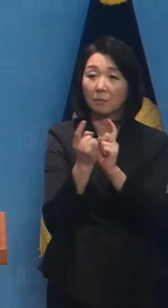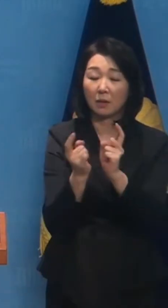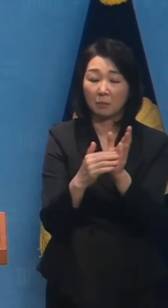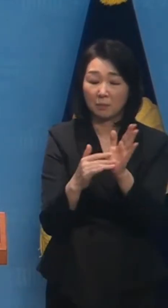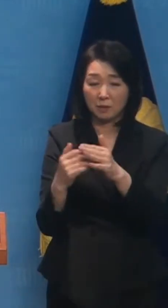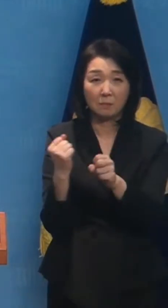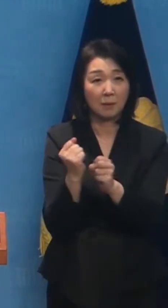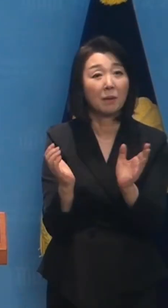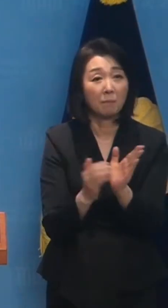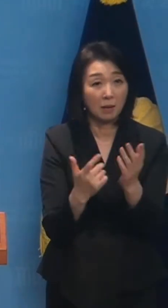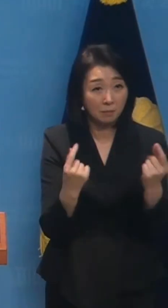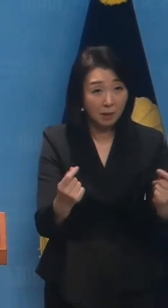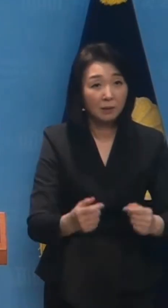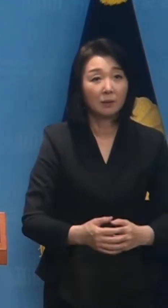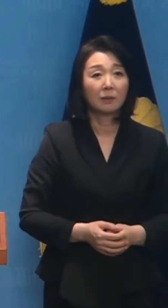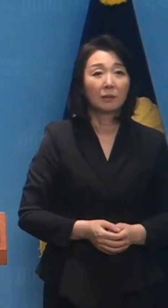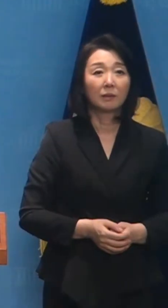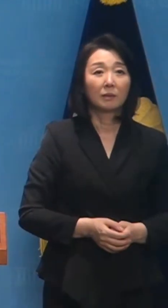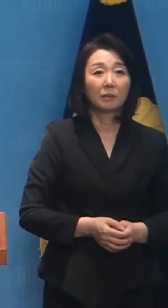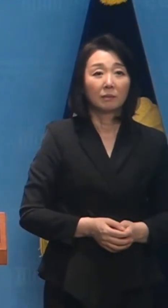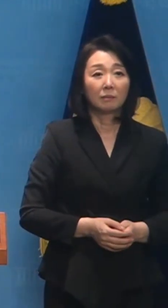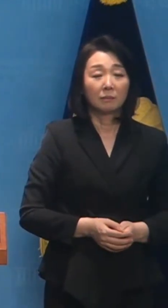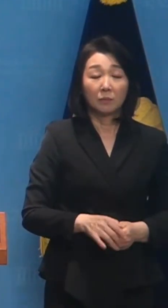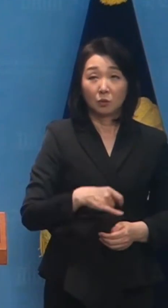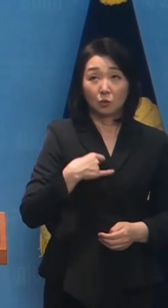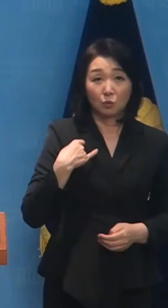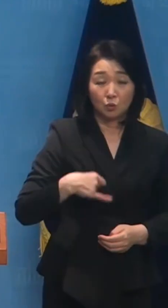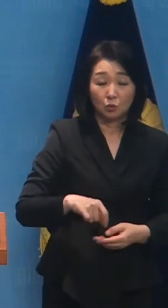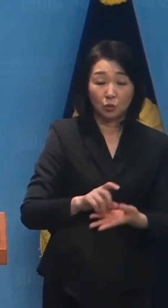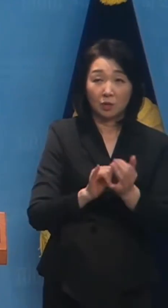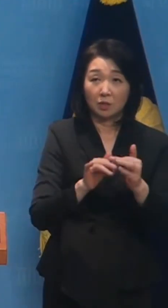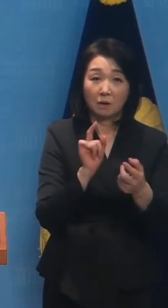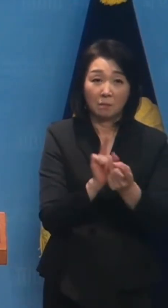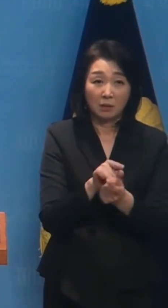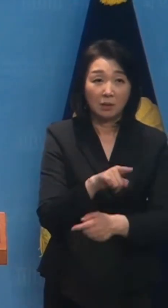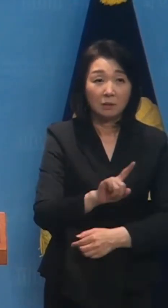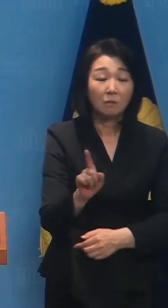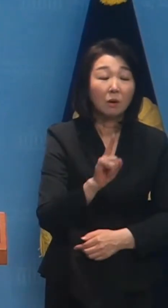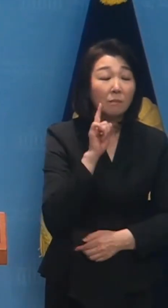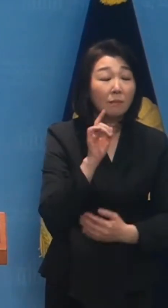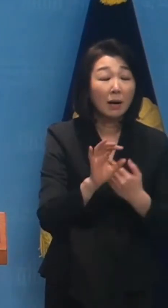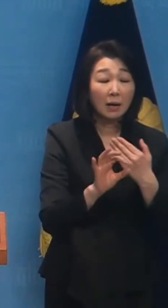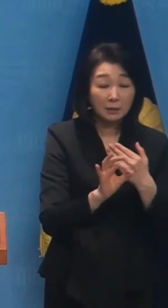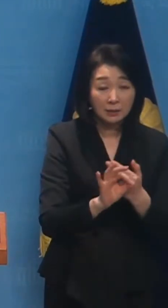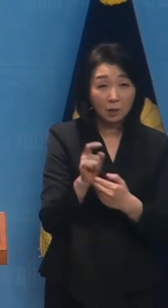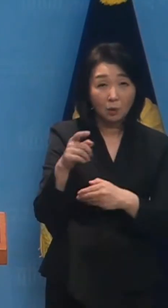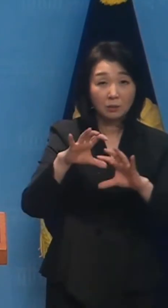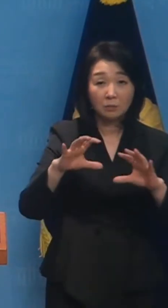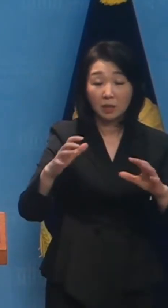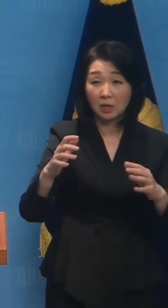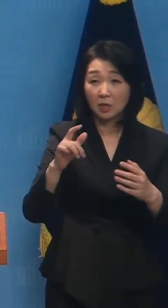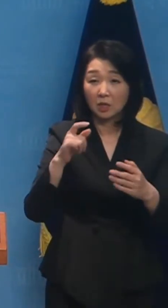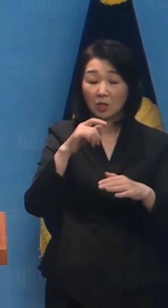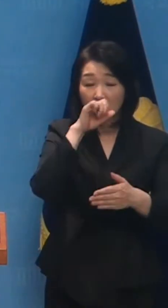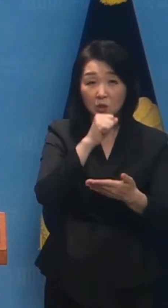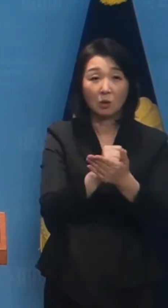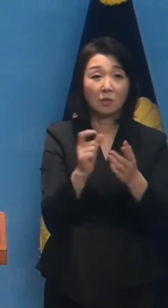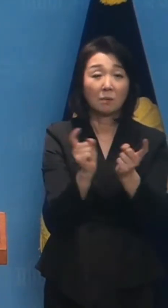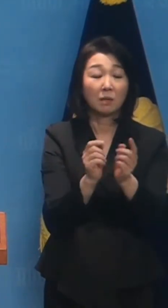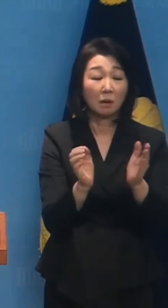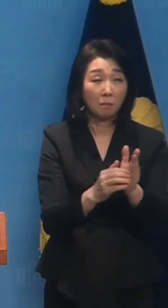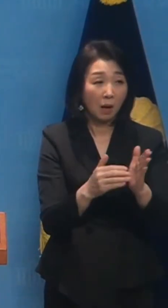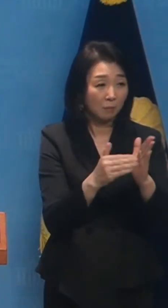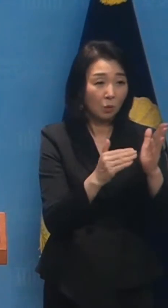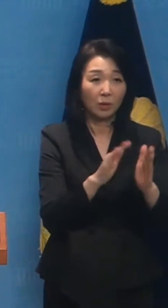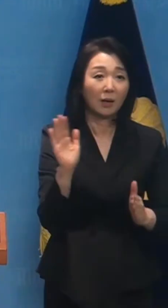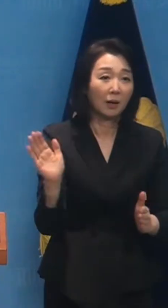비밀리에 회동했지 않았습니까? 중국 기자 만난 것은 만약에 외신과 정상적인 만남이었다고 하면 비공개할